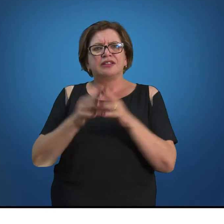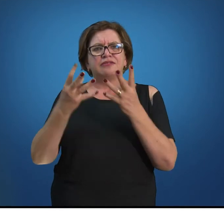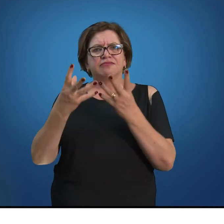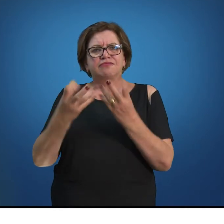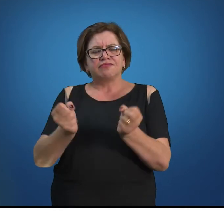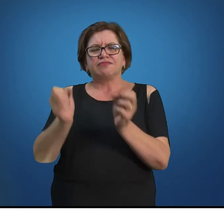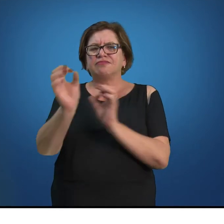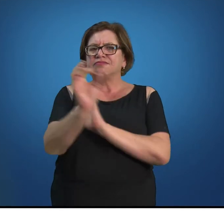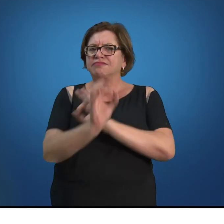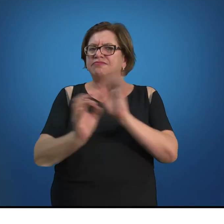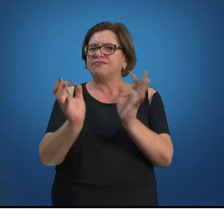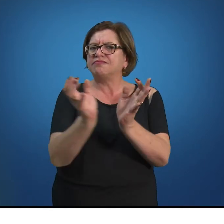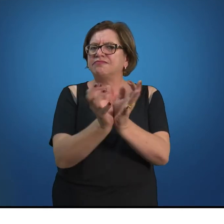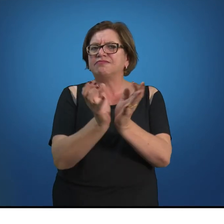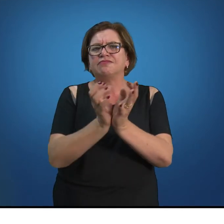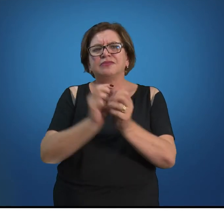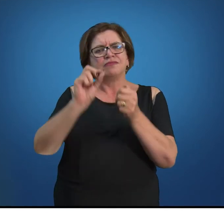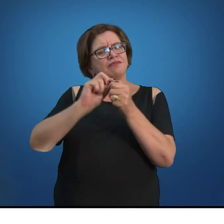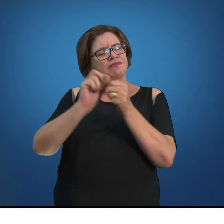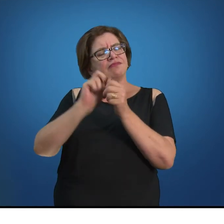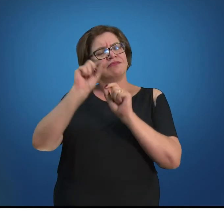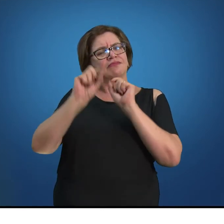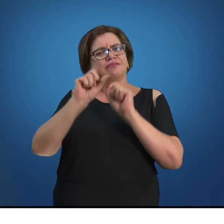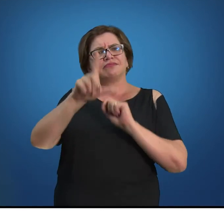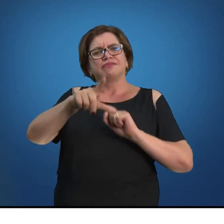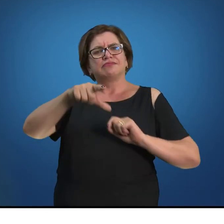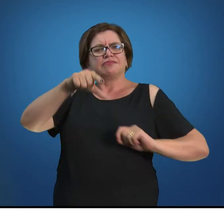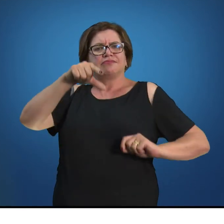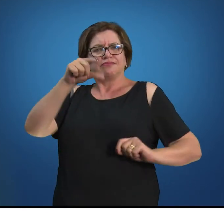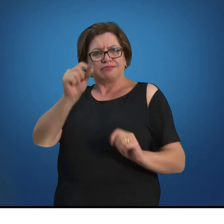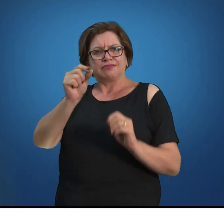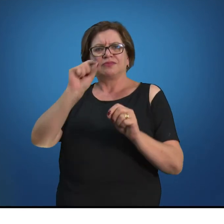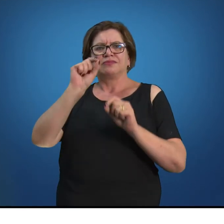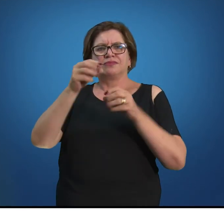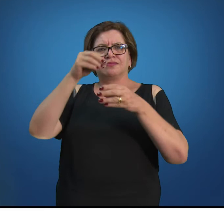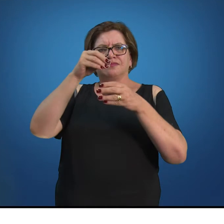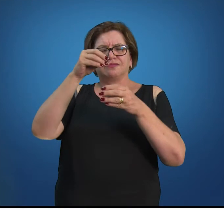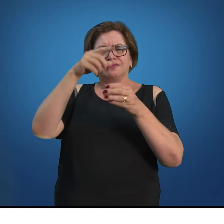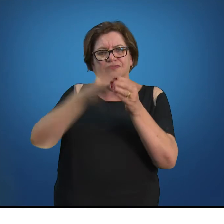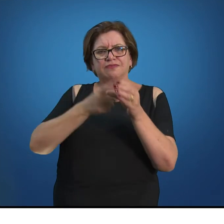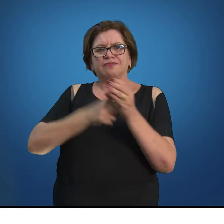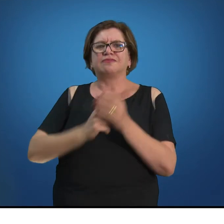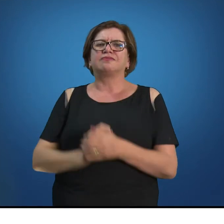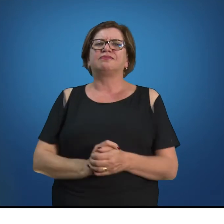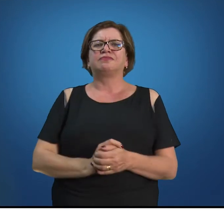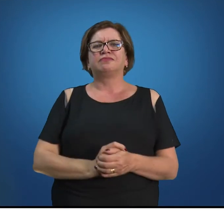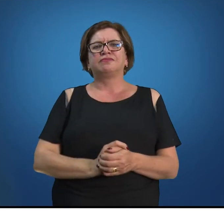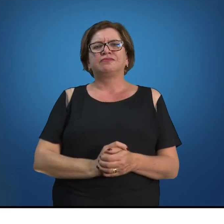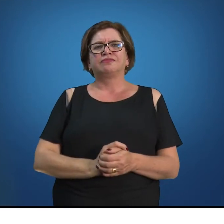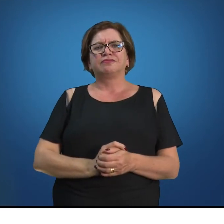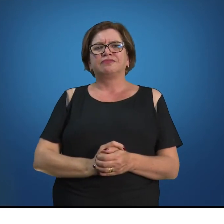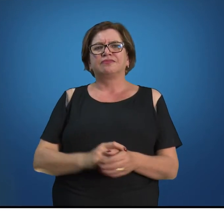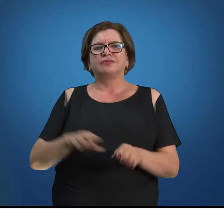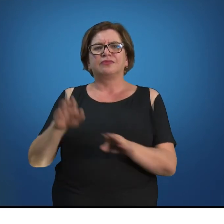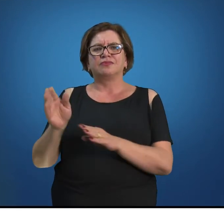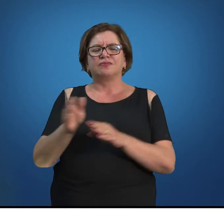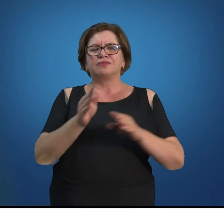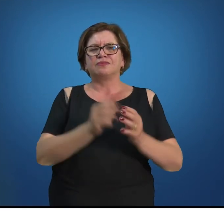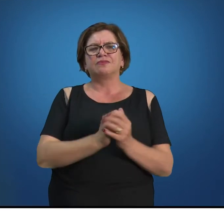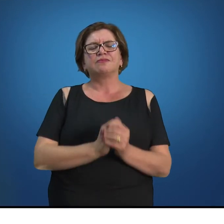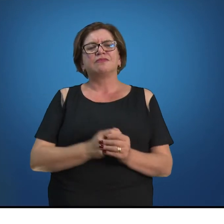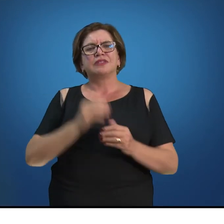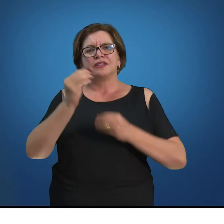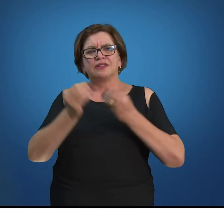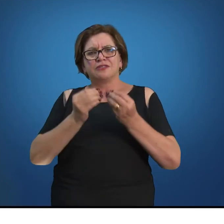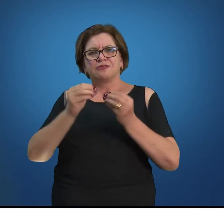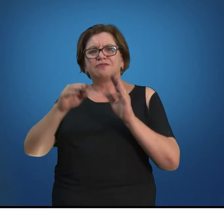que fazem parte da tomada de decisão dentro dos municípios. As tendências, então,